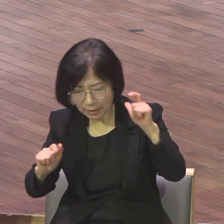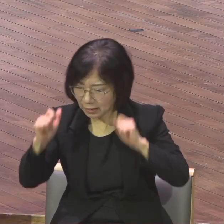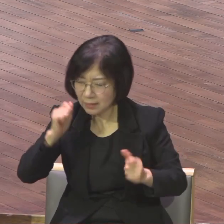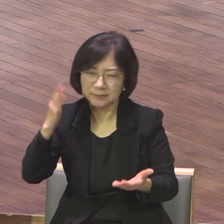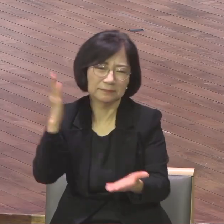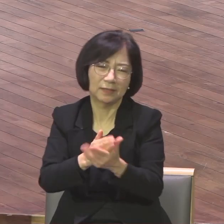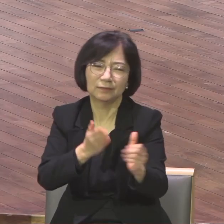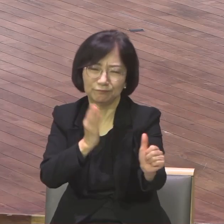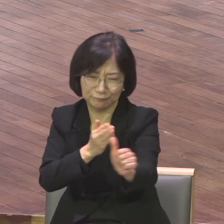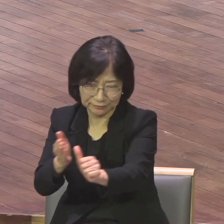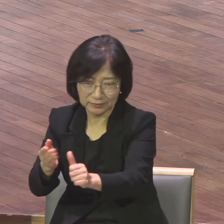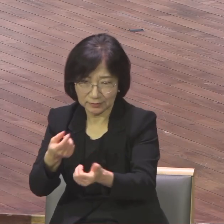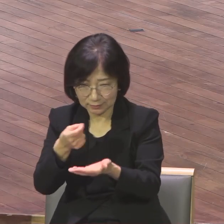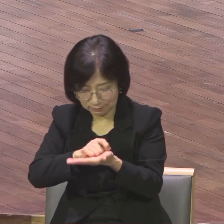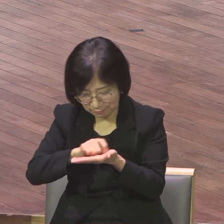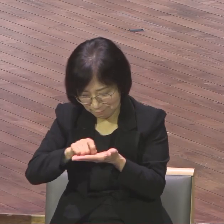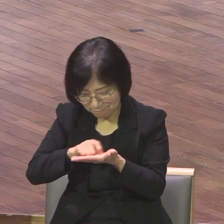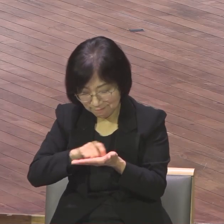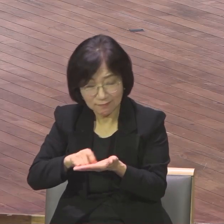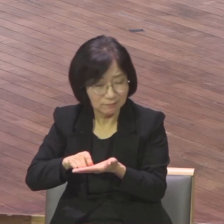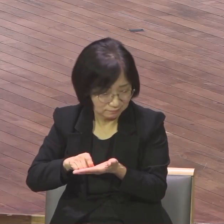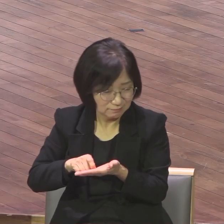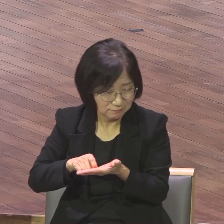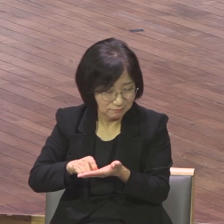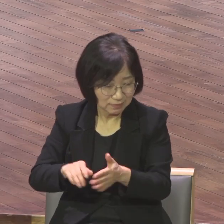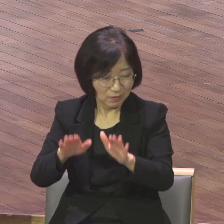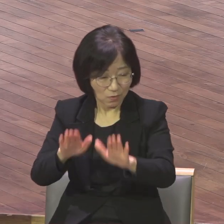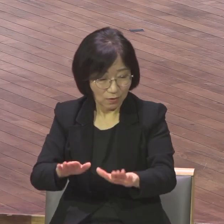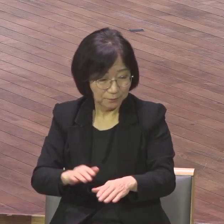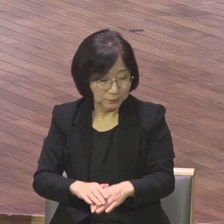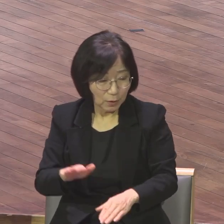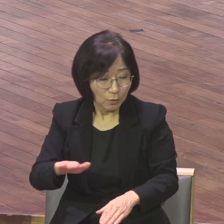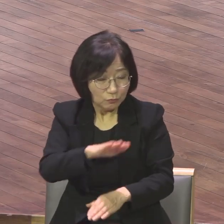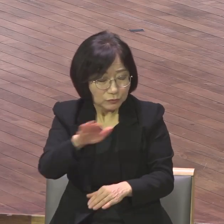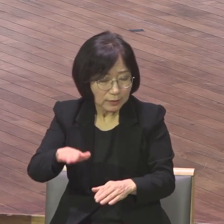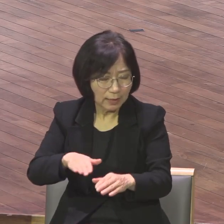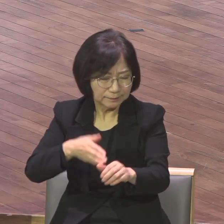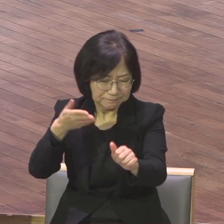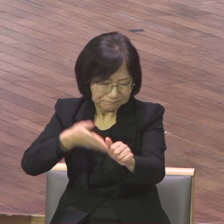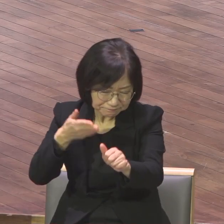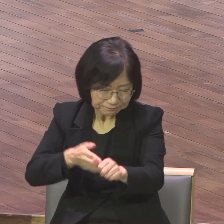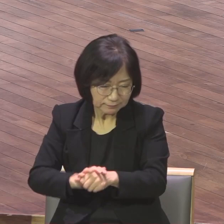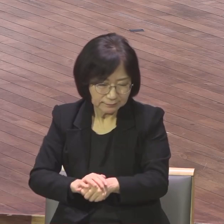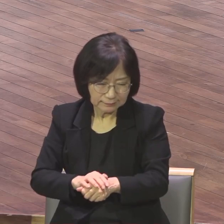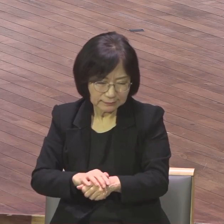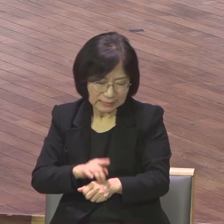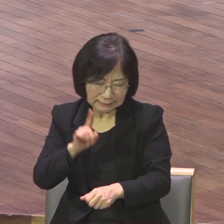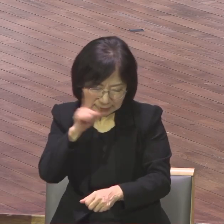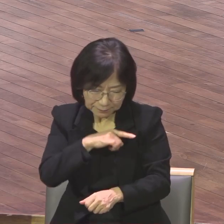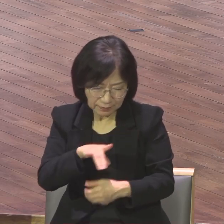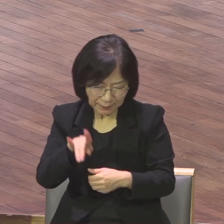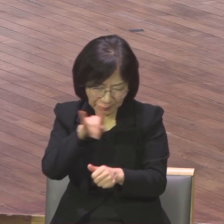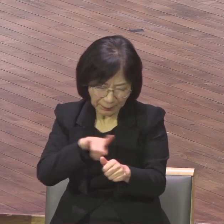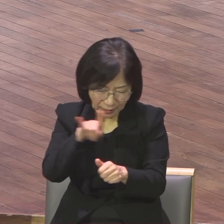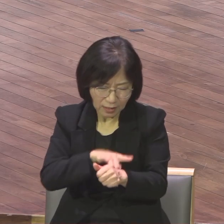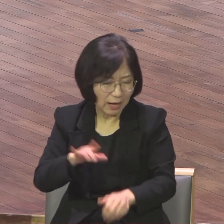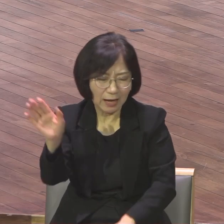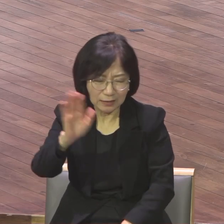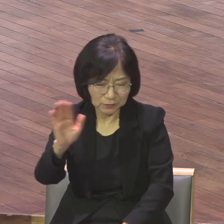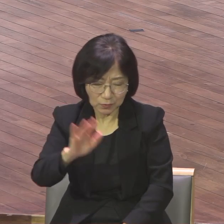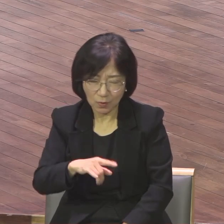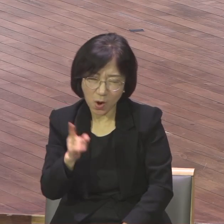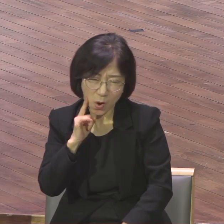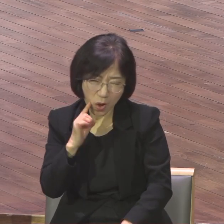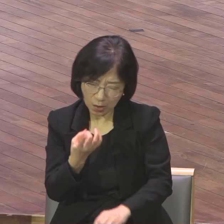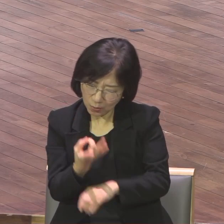그런 말씀이에요. 자, 3절 봅니다. 우리의 권면은 간사함이나 부정에서 난 것이 아니요